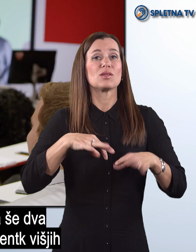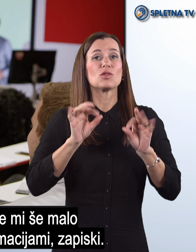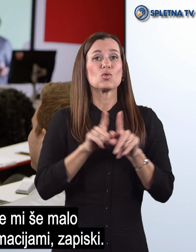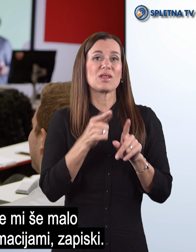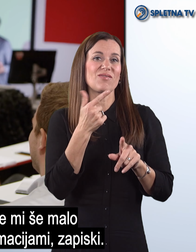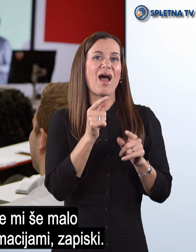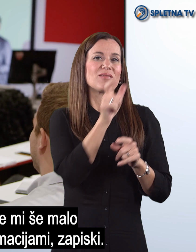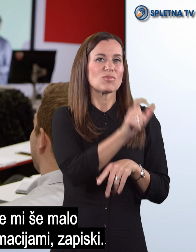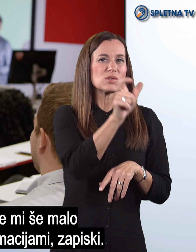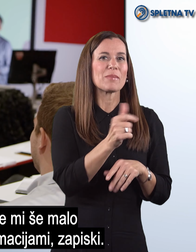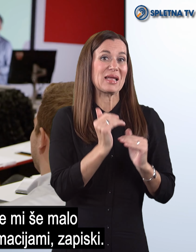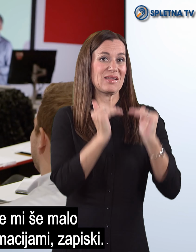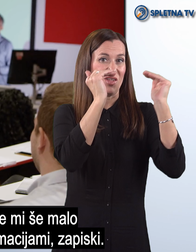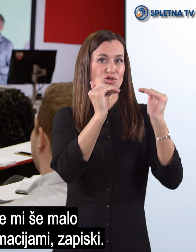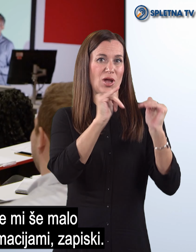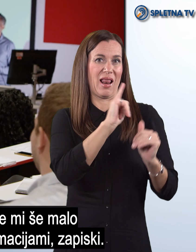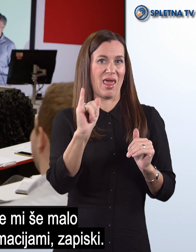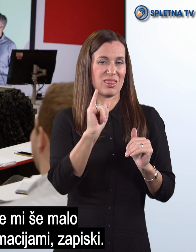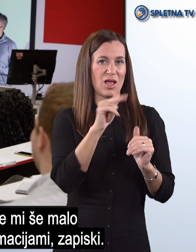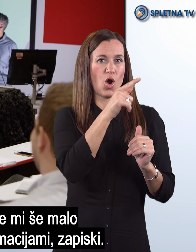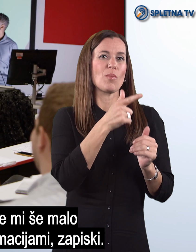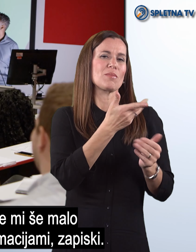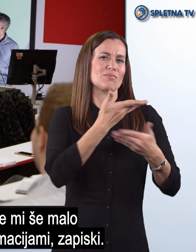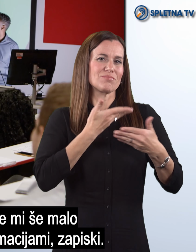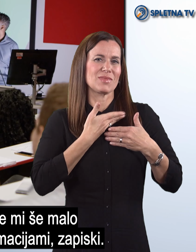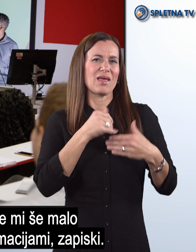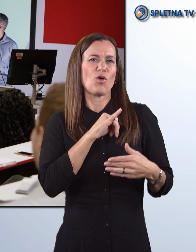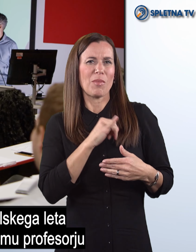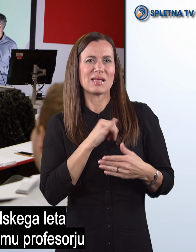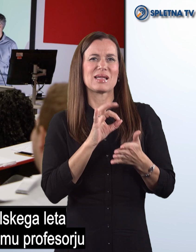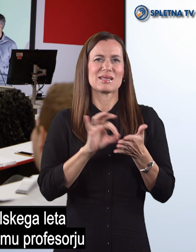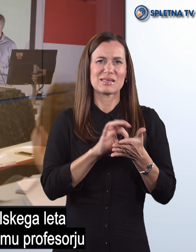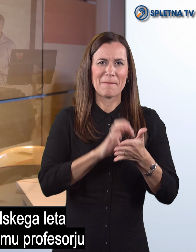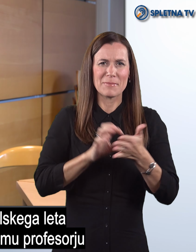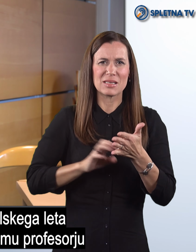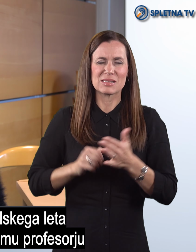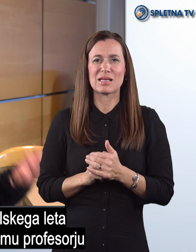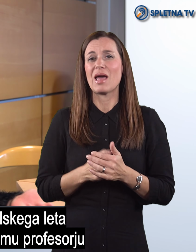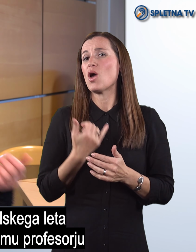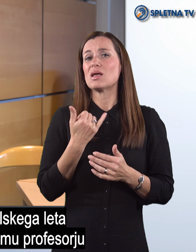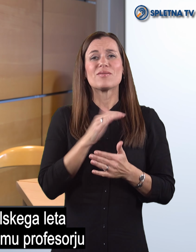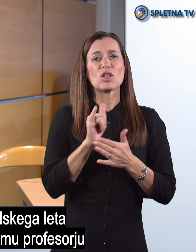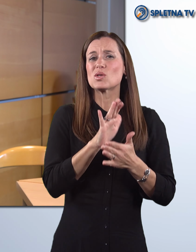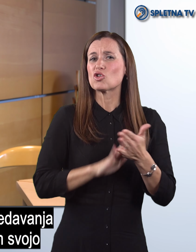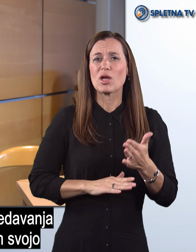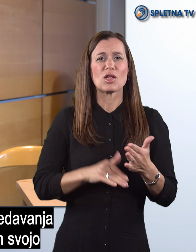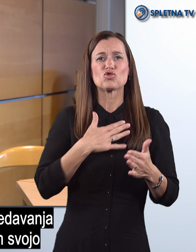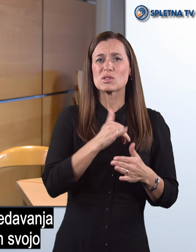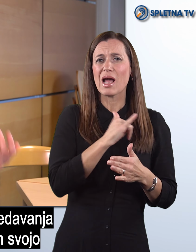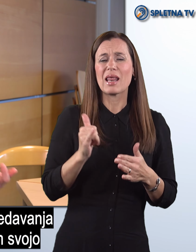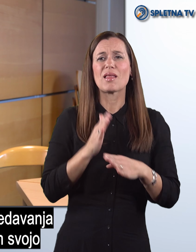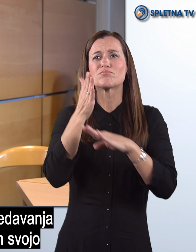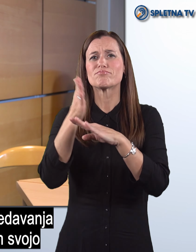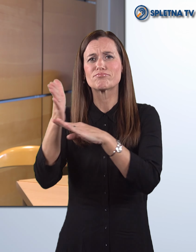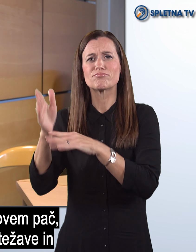iz višjih letnikov, prav dve mi še malo pomagajo z informacijami, zapiski. Na začetku šolskega leta pristopim k vsakemu profesorju na koncu predavanja